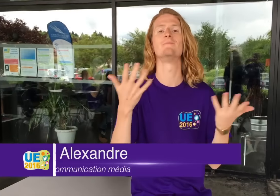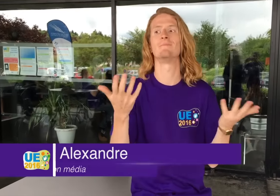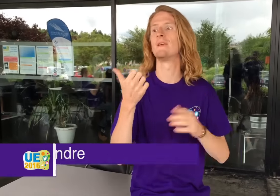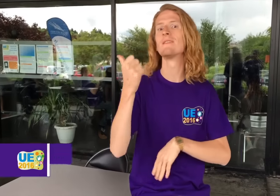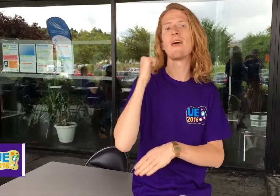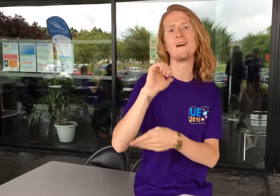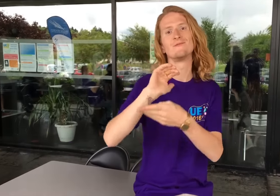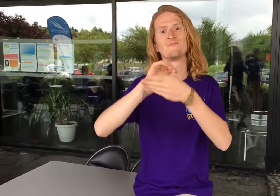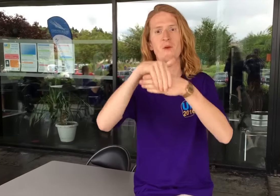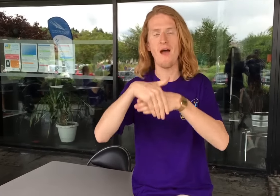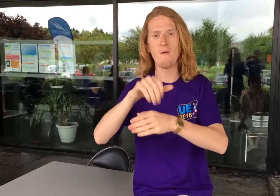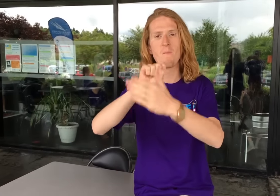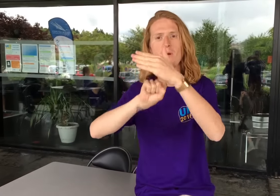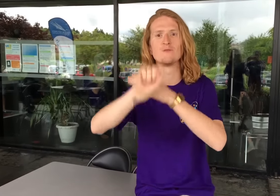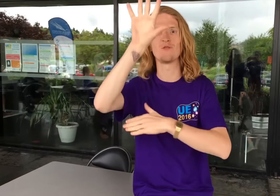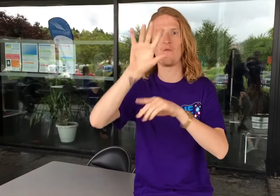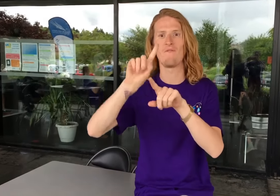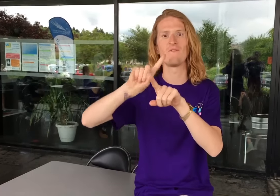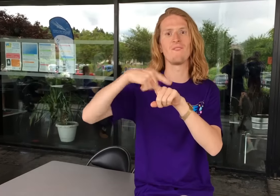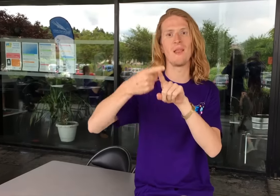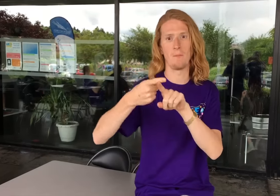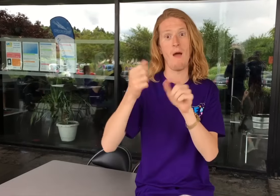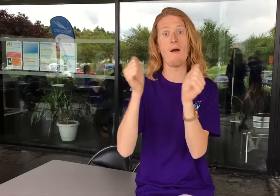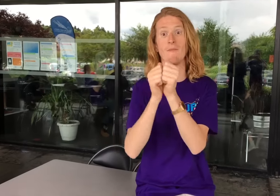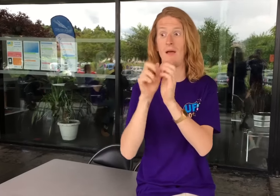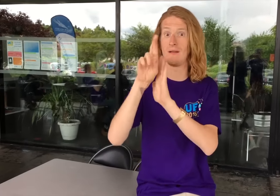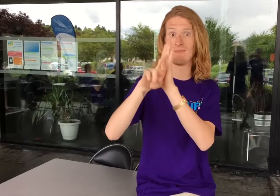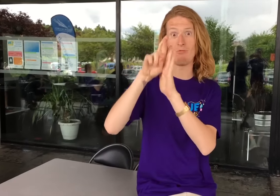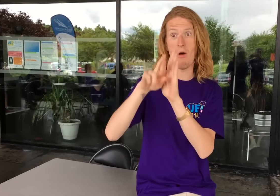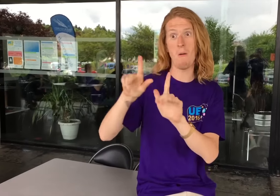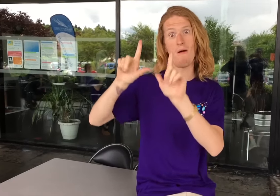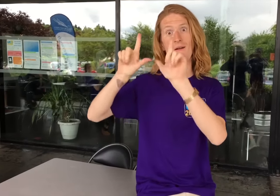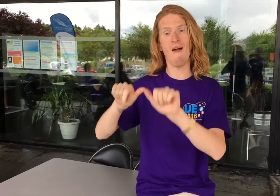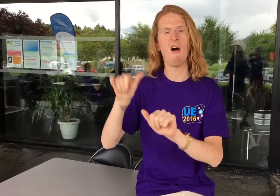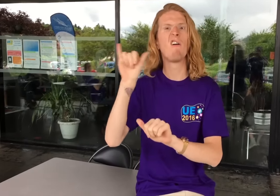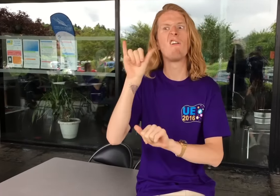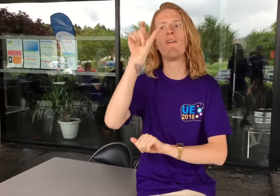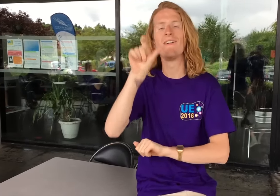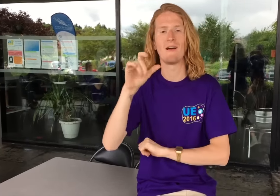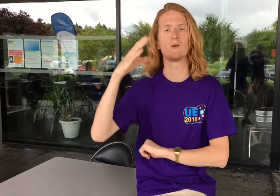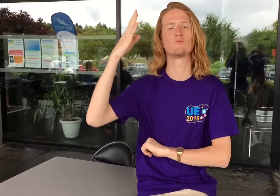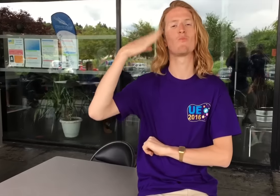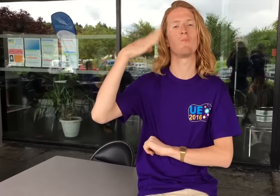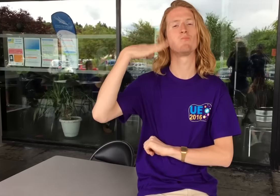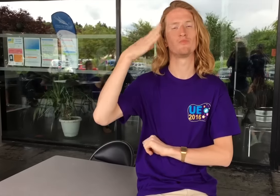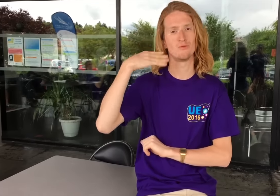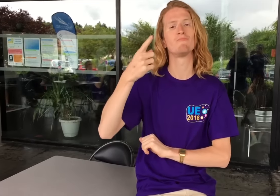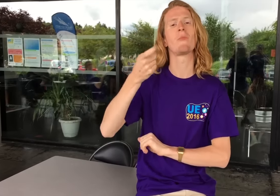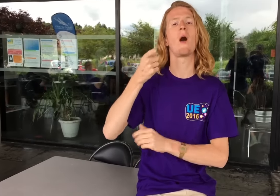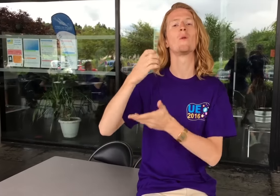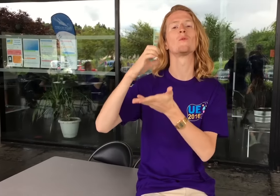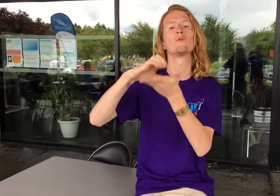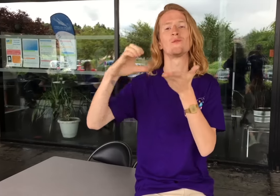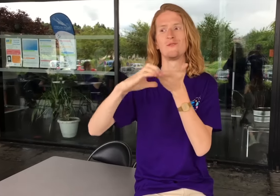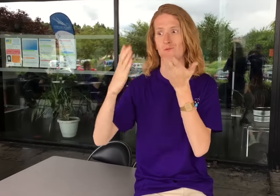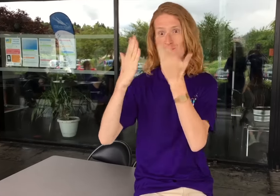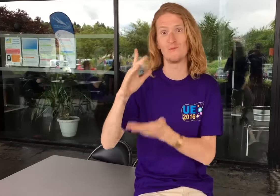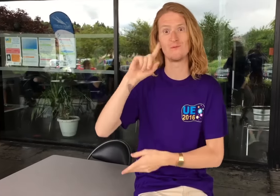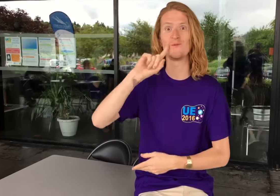Aujourd'hui, c'est mardi. Hier soir, nous avons assisté à la projection du film en présence du réalisateur Julien Bourges, un sourd qui nous vient de Toulouse.